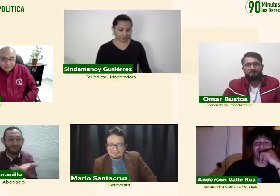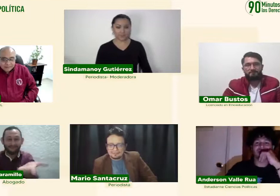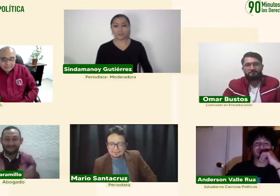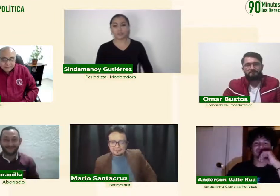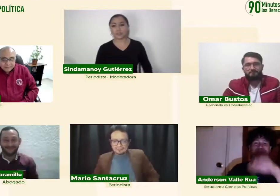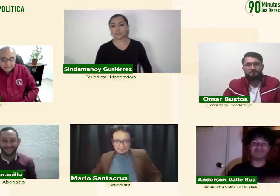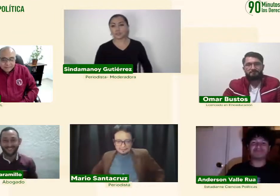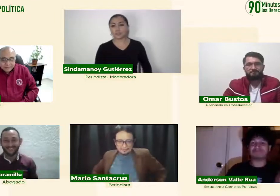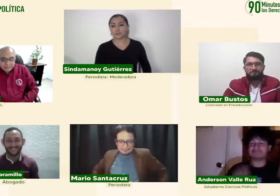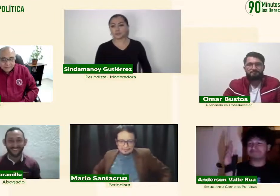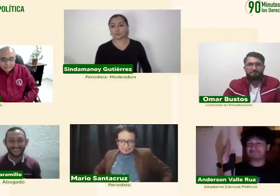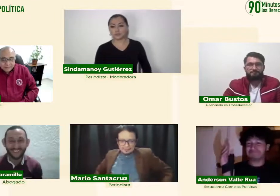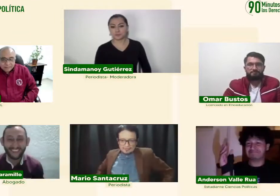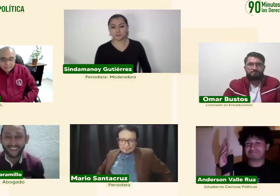es que quiera empezar